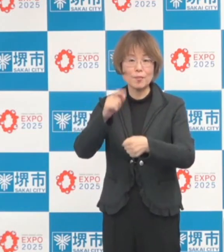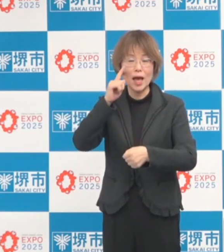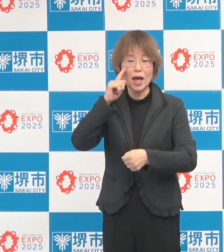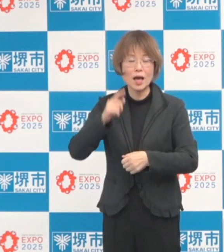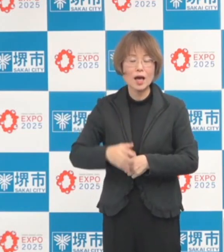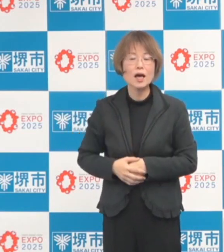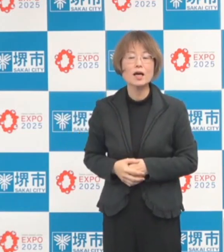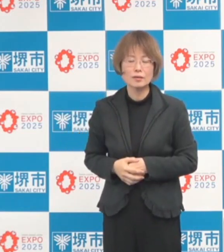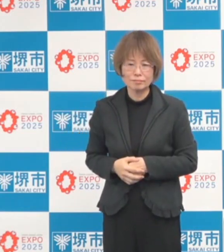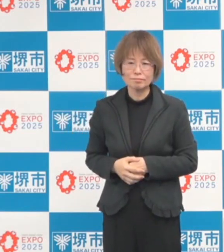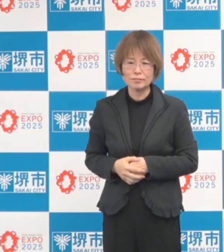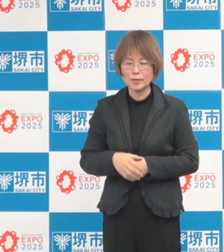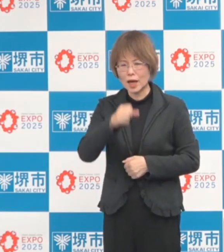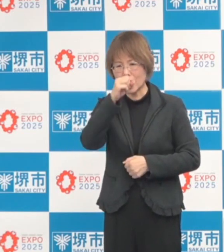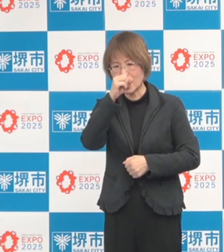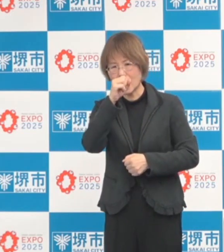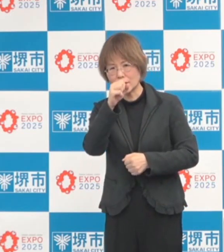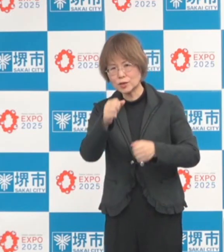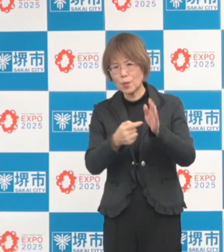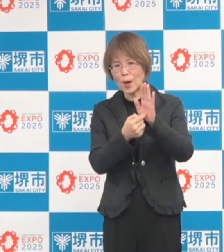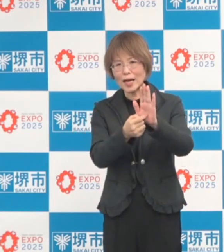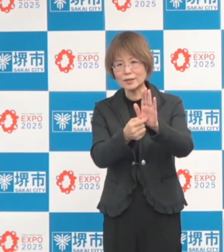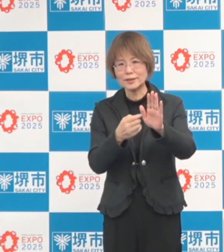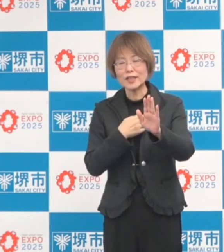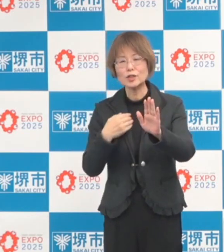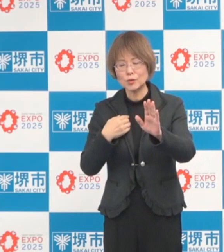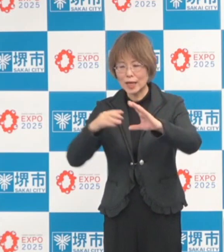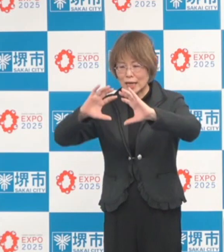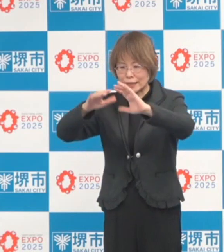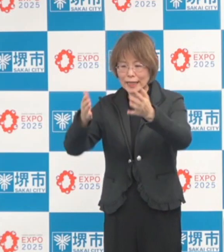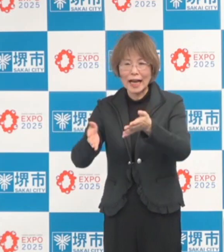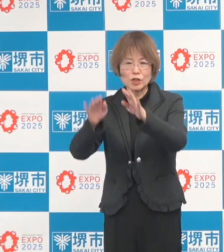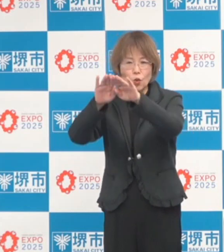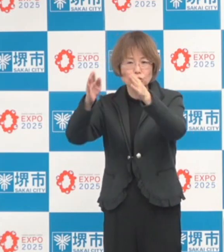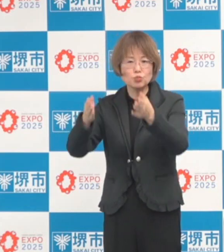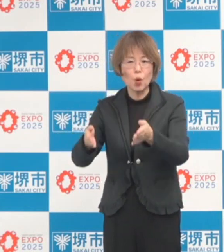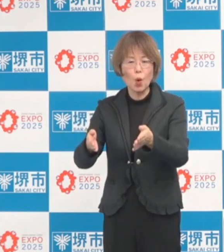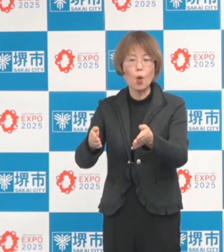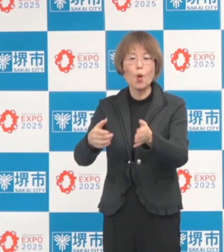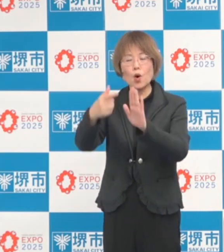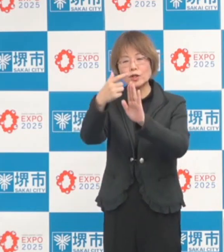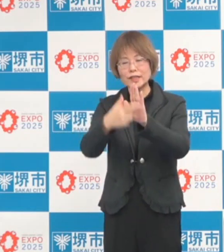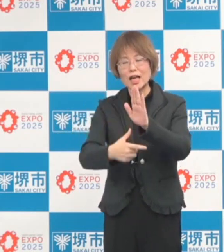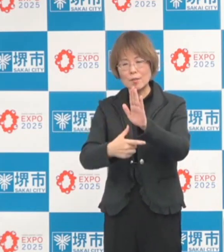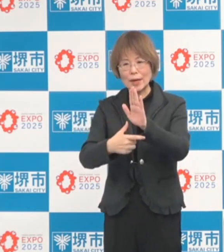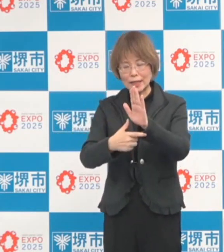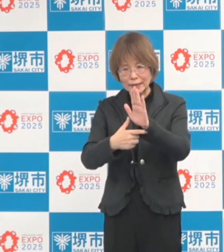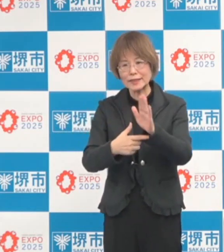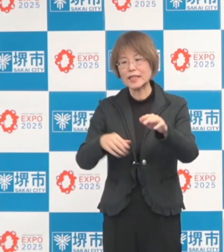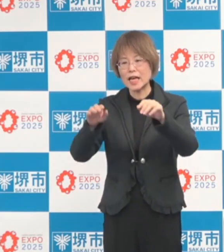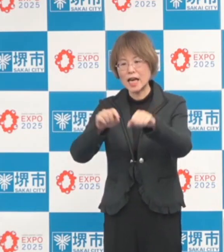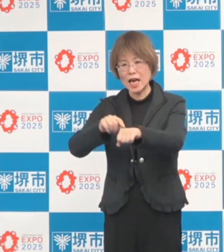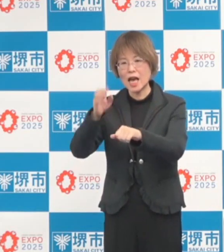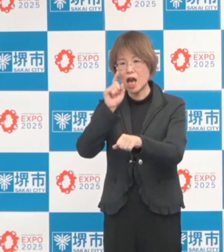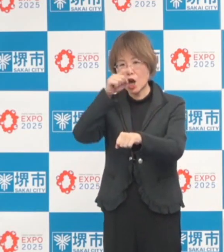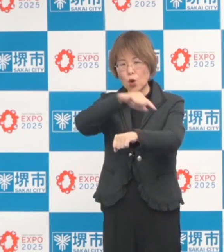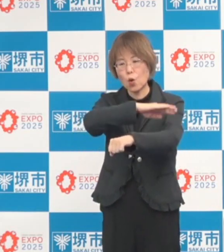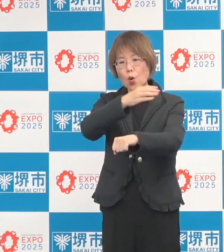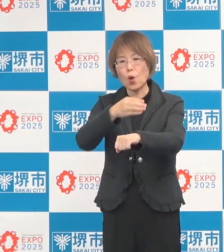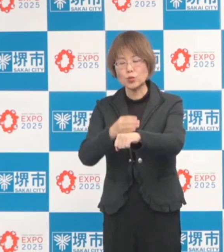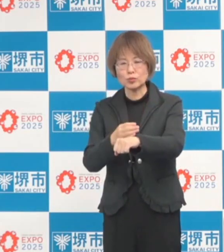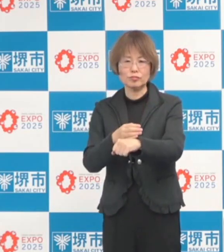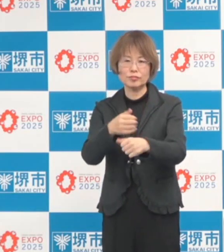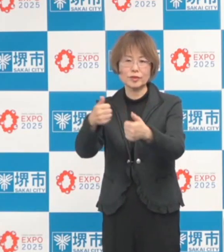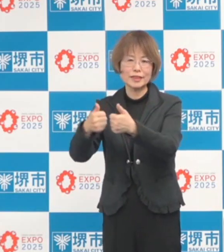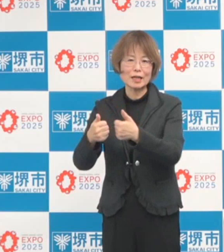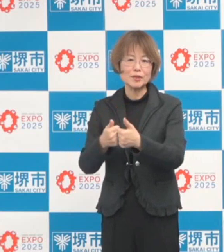魅力を発信するため、世界の墳墓をテーマとする古墳サミットを開催いたします。また関